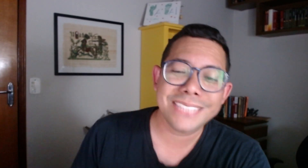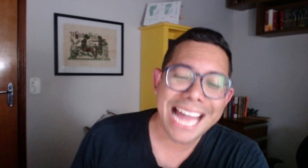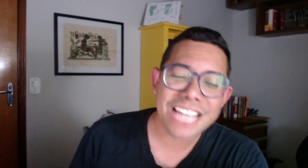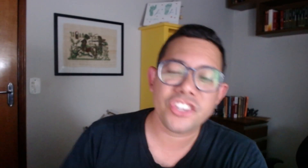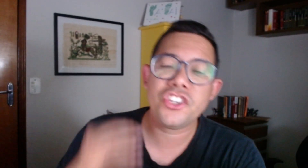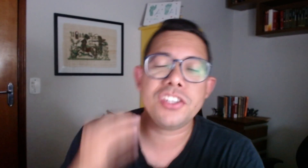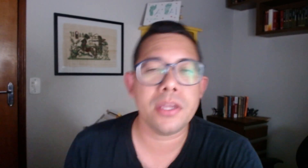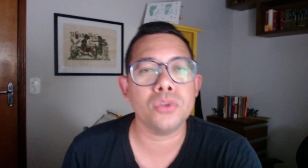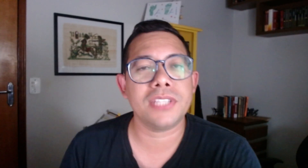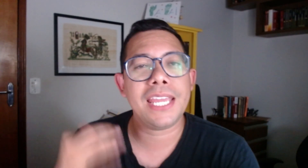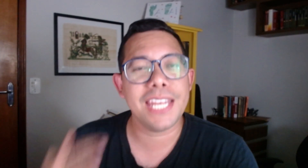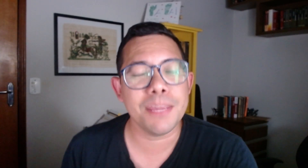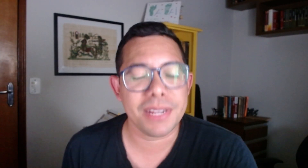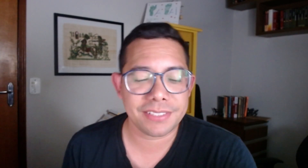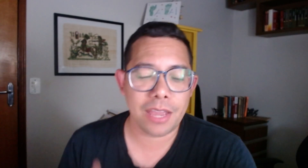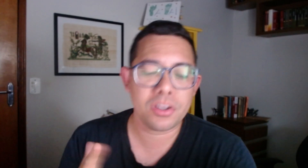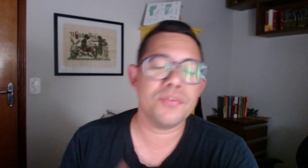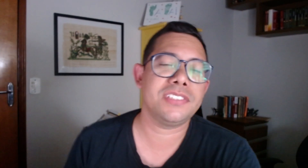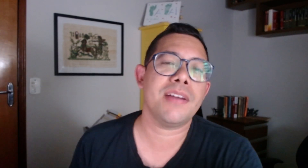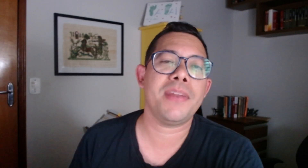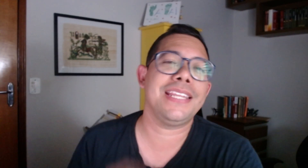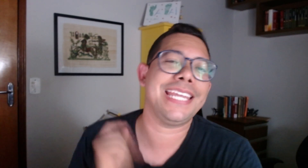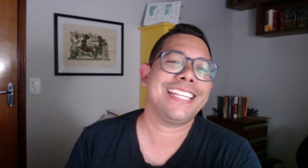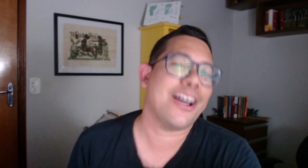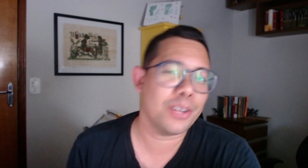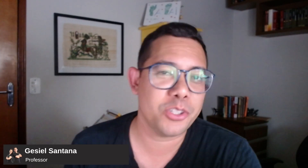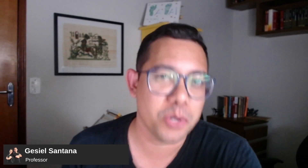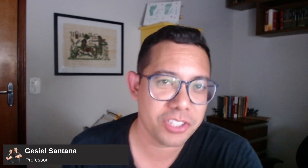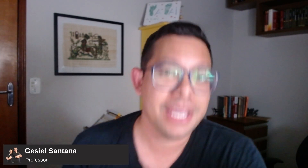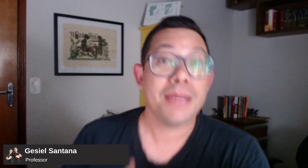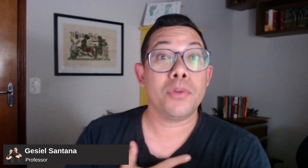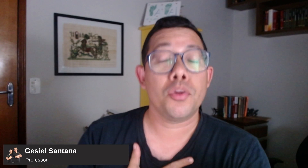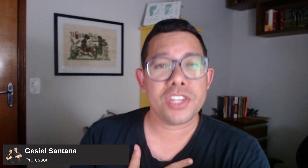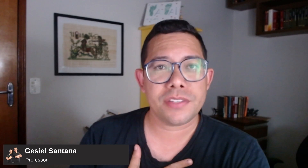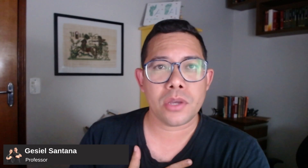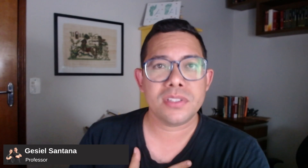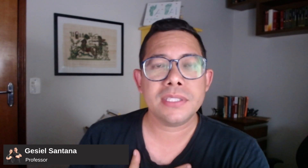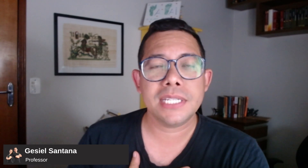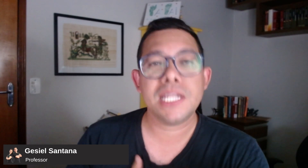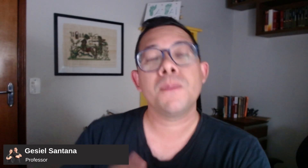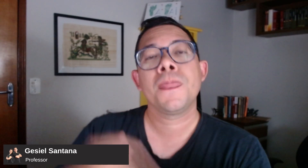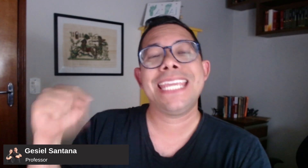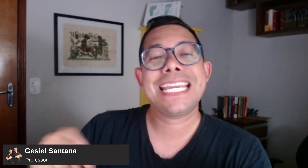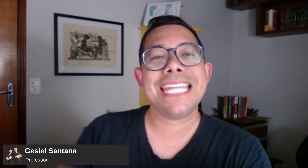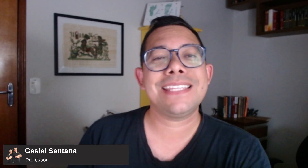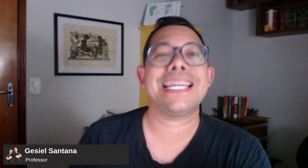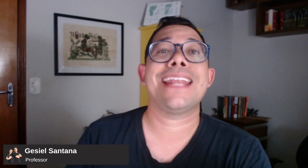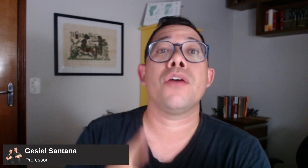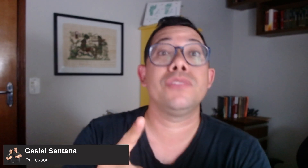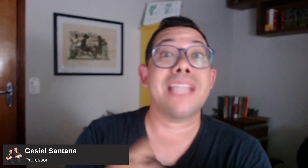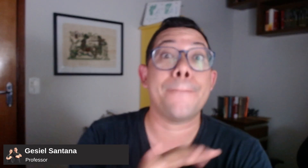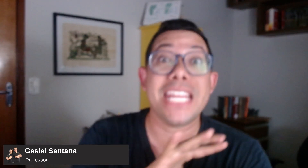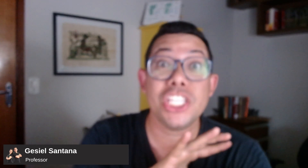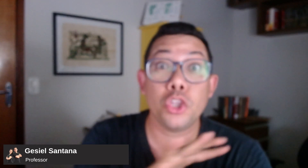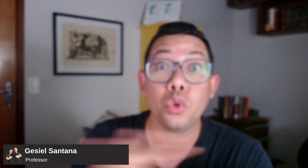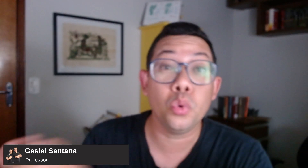Bondade de Deus em Libras é o que você vai aprender na aula de hoje. Meu nome é Gesiel Santana e aqui nesse canal você aprende tudo